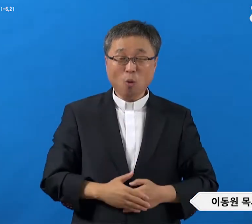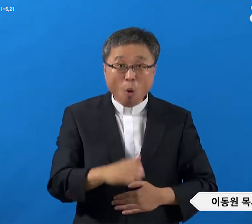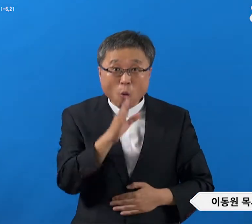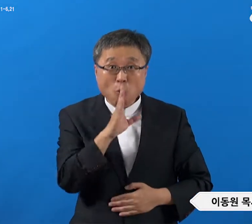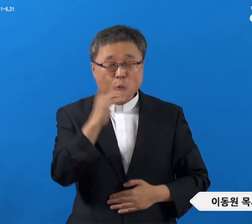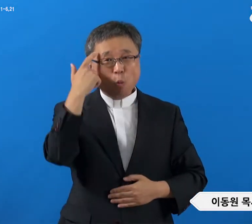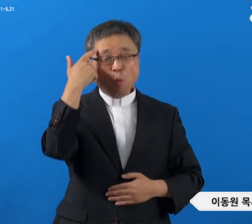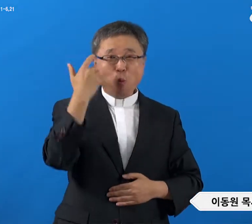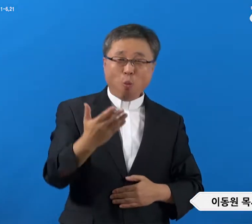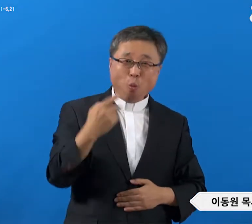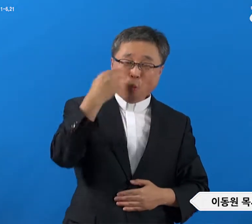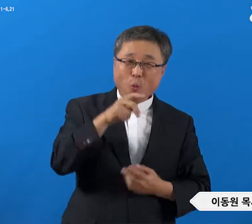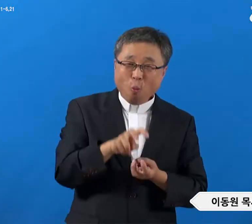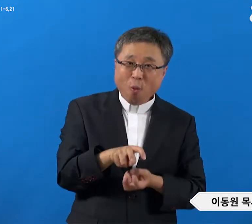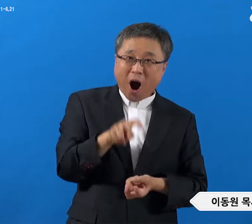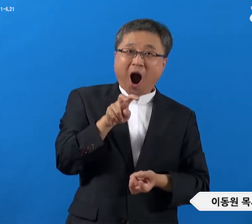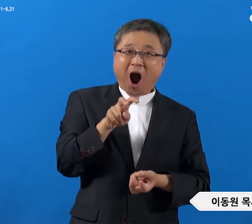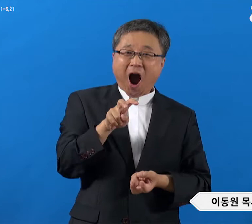정말이에요?